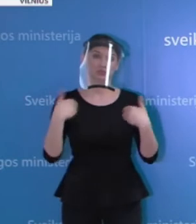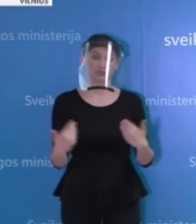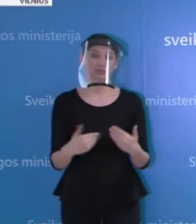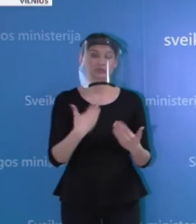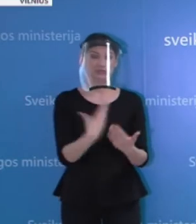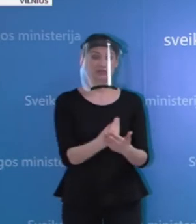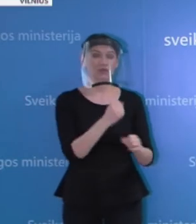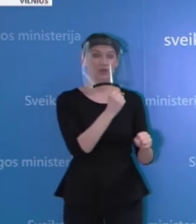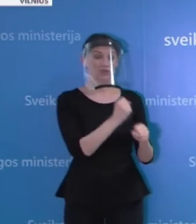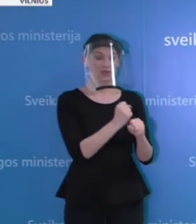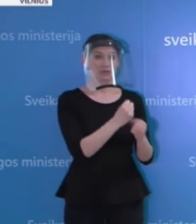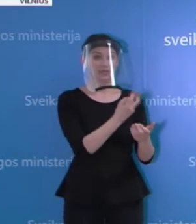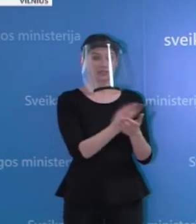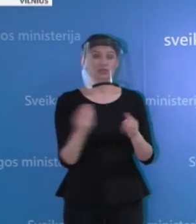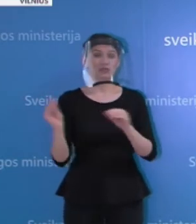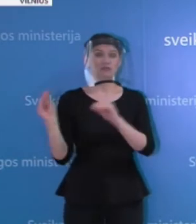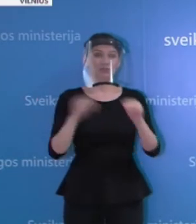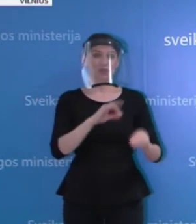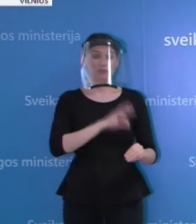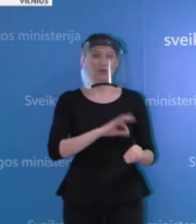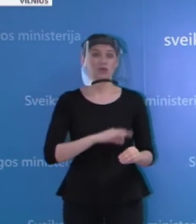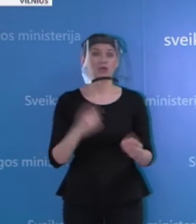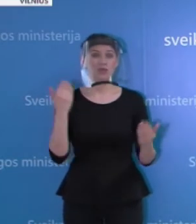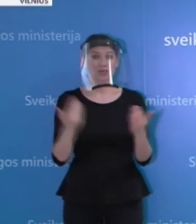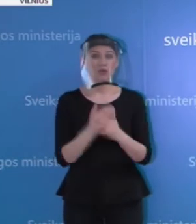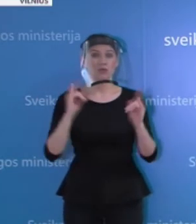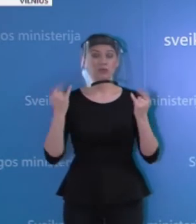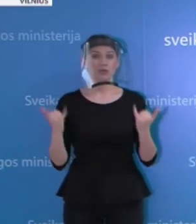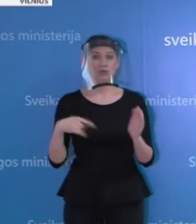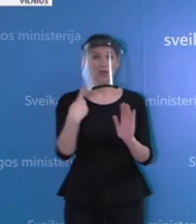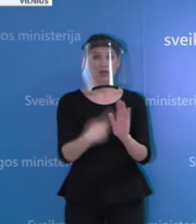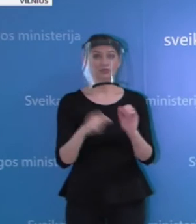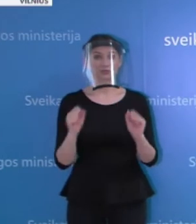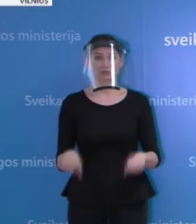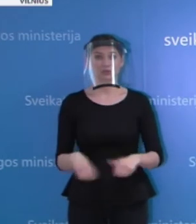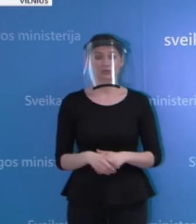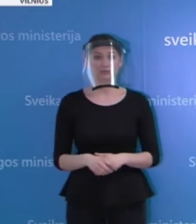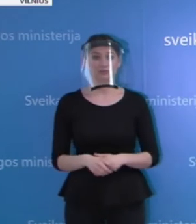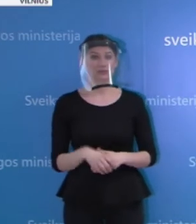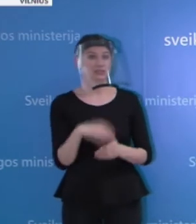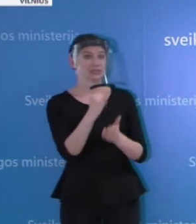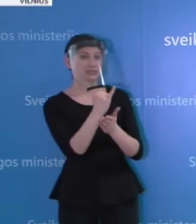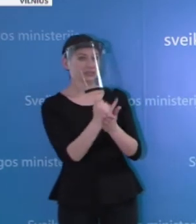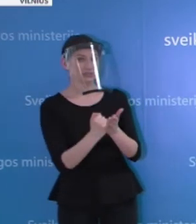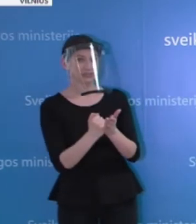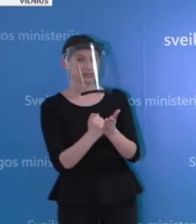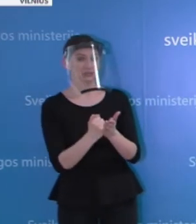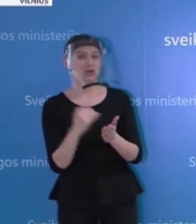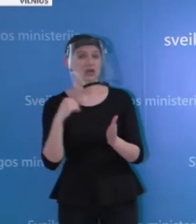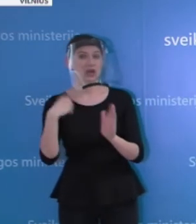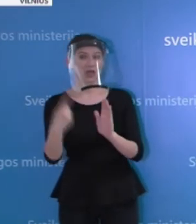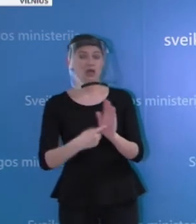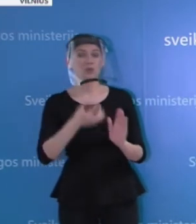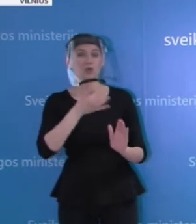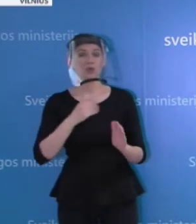priemonės savo įstaigose. Tai tiek naujienų, dabar galim pereiti prie klausimų. Aš atsiprašau, ministrė, klausimai dar truputėlį